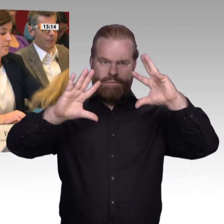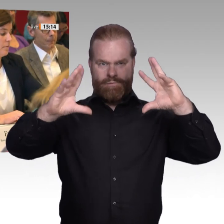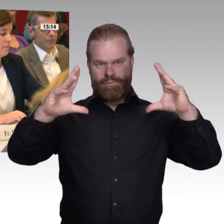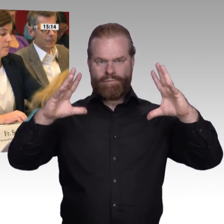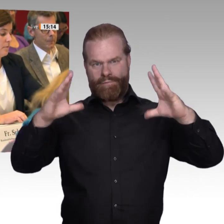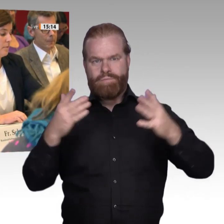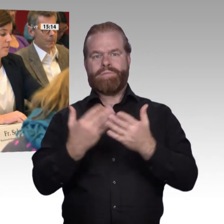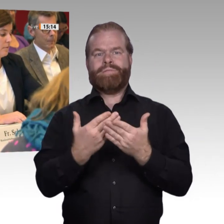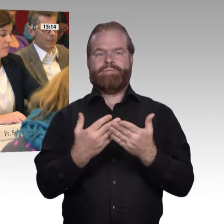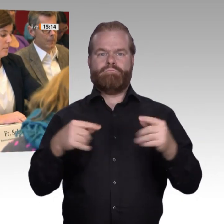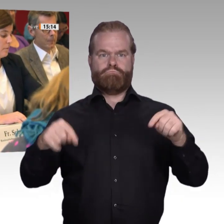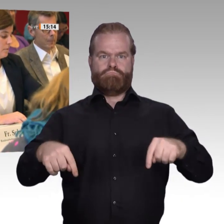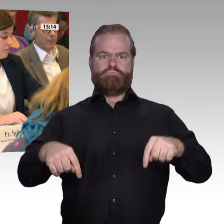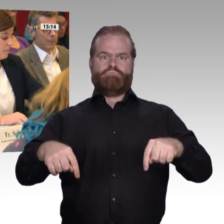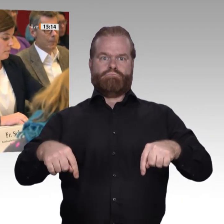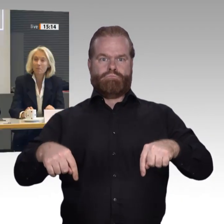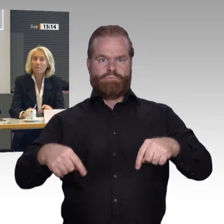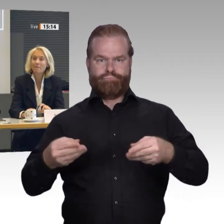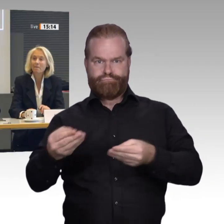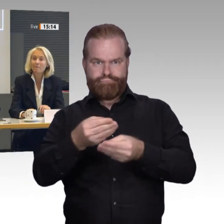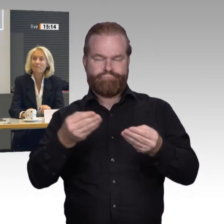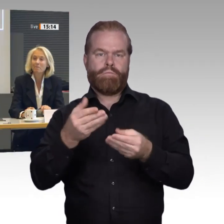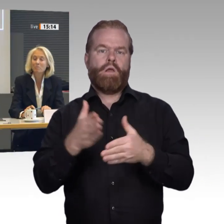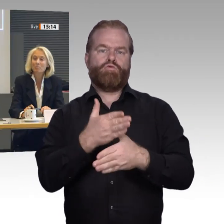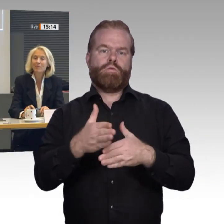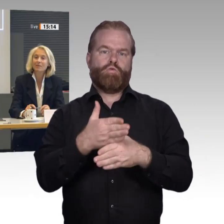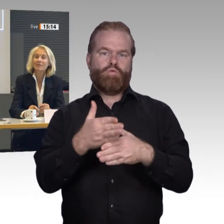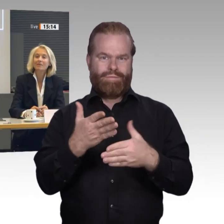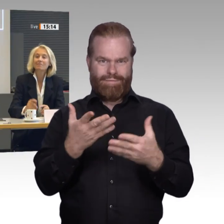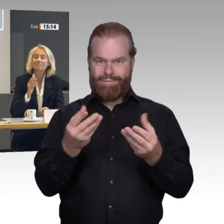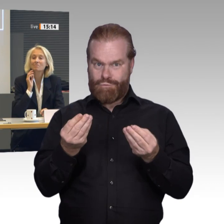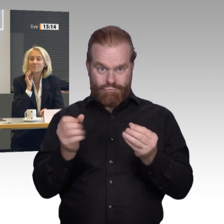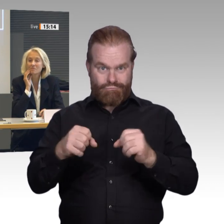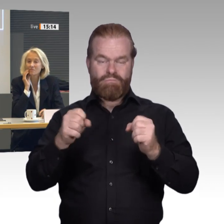dann tun. Frau Welke, bitte.